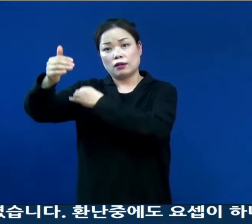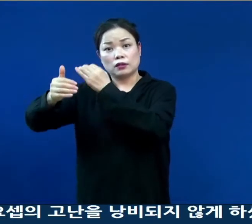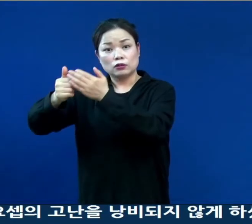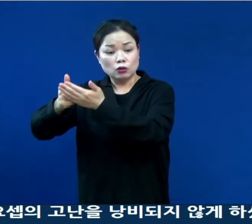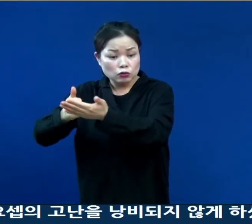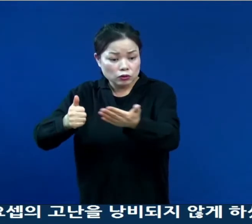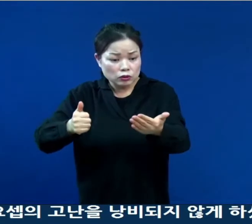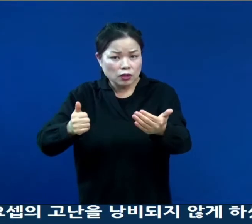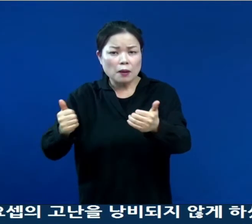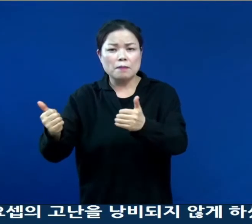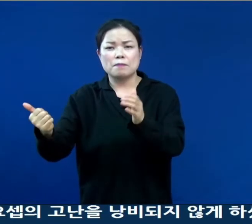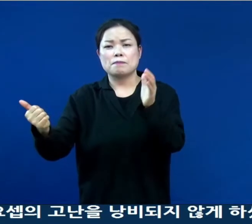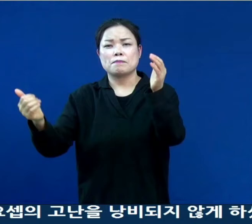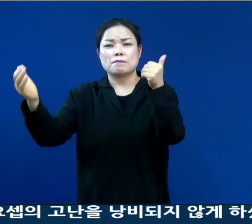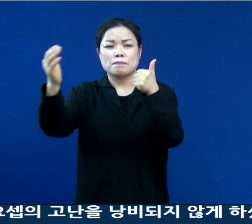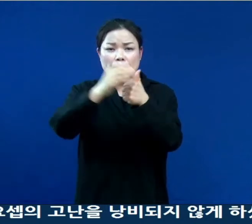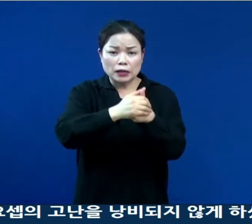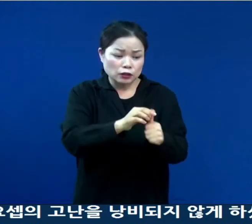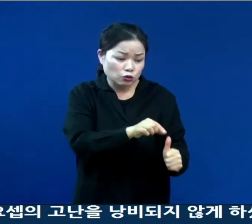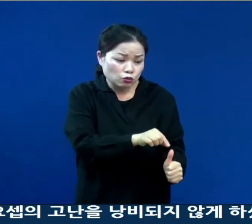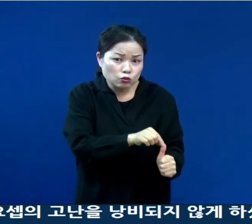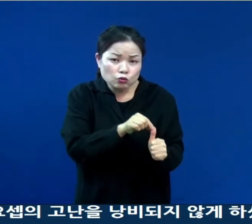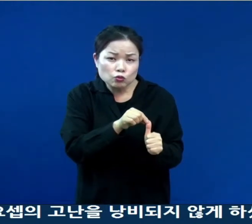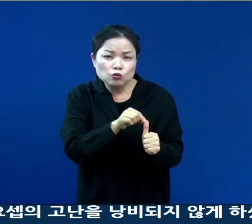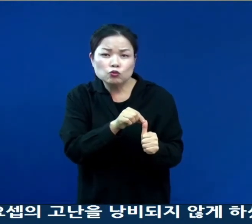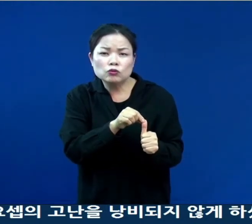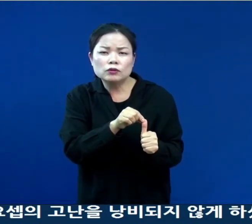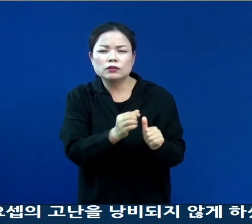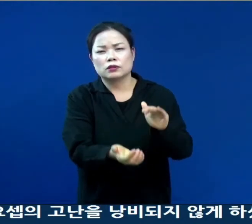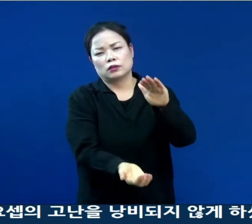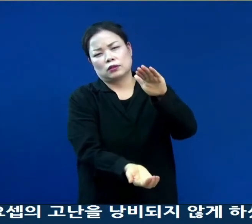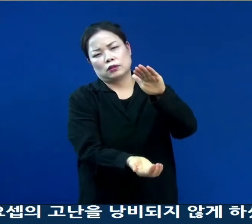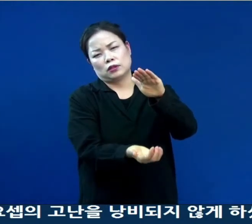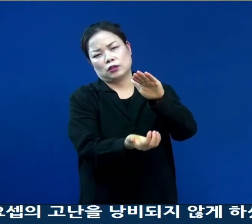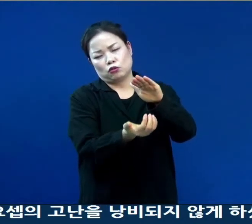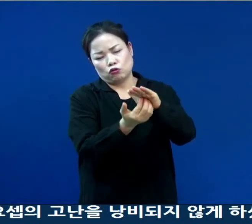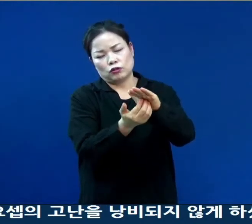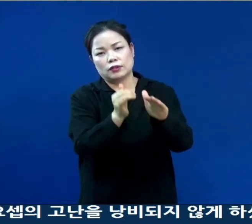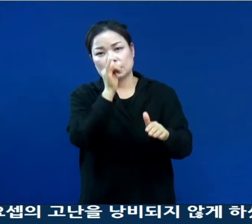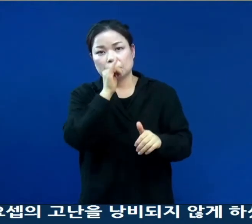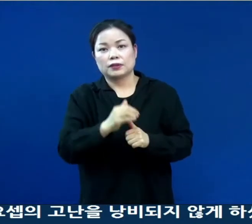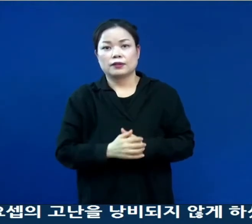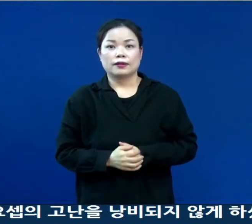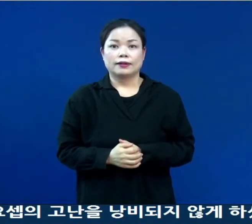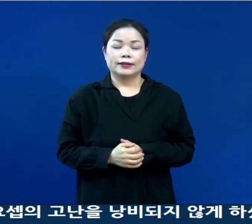하나님께서 여러분에게 맡기신 사람들의 구원을 이루어 가시는 것입니다.